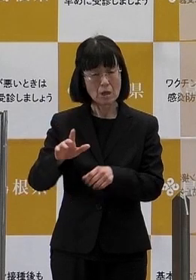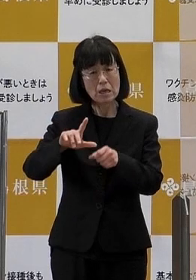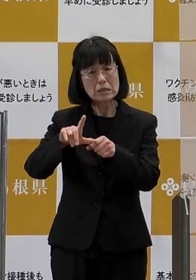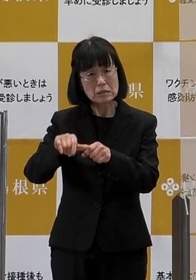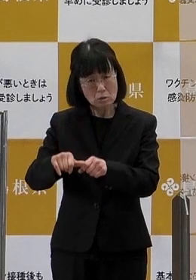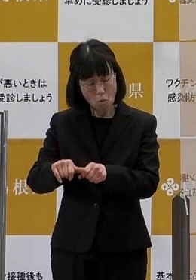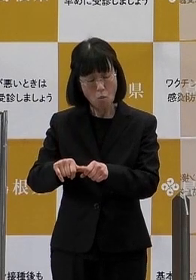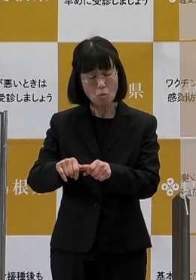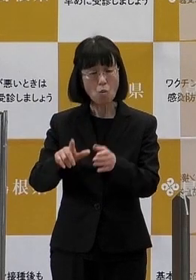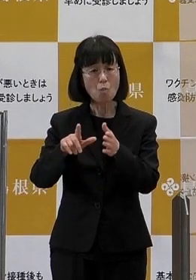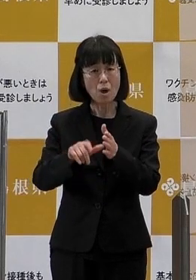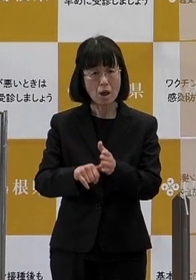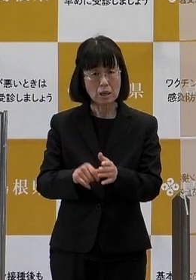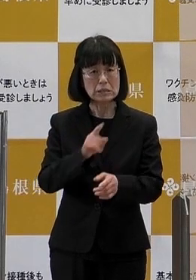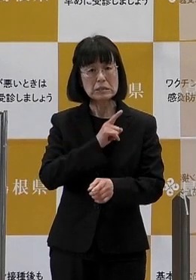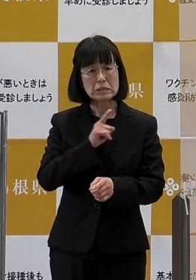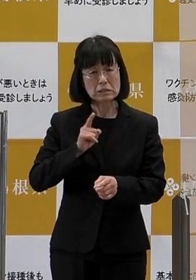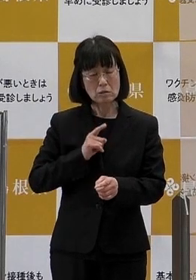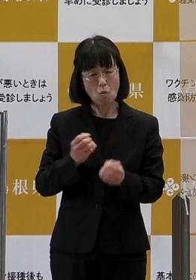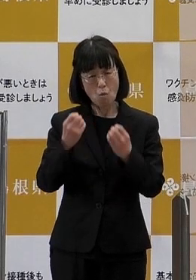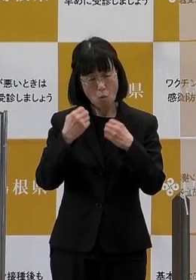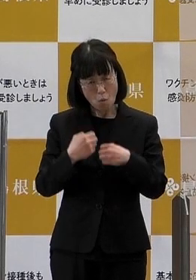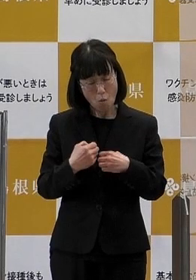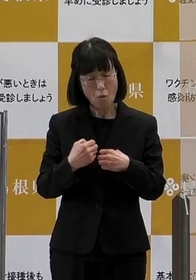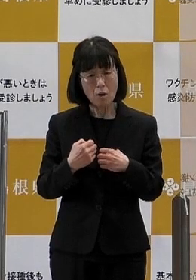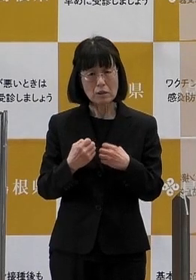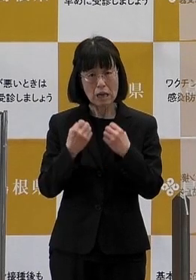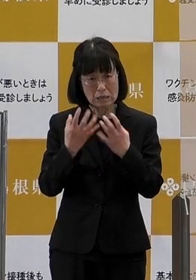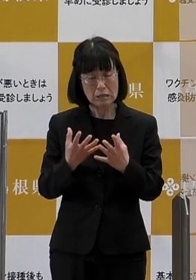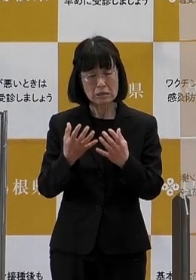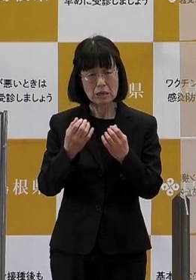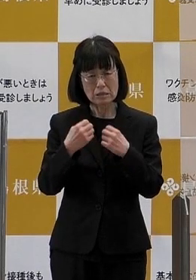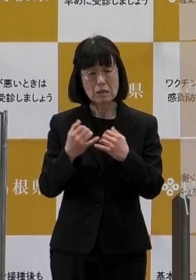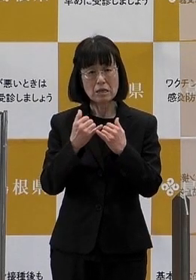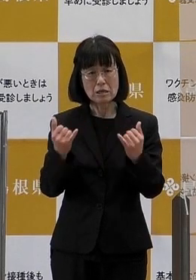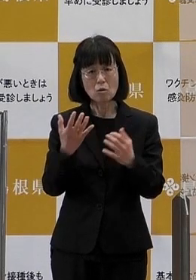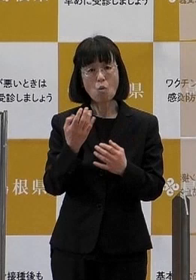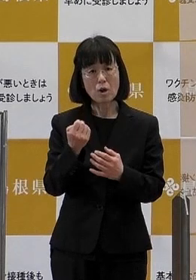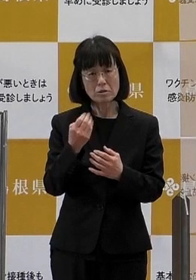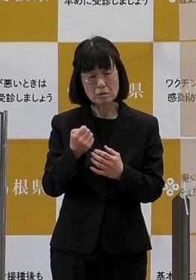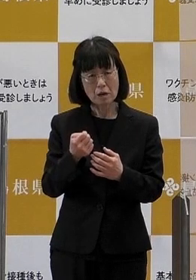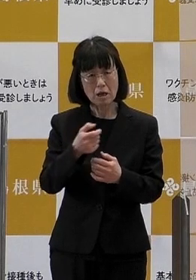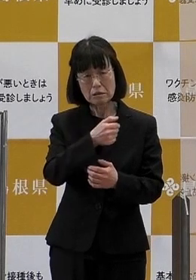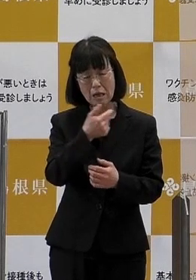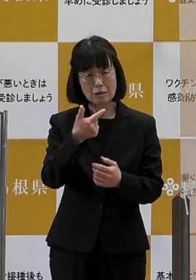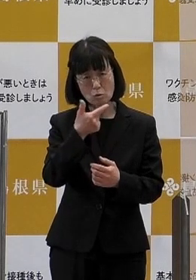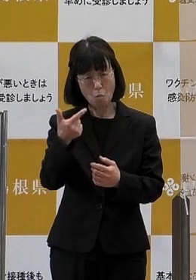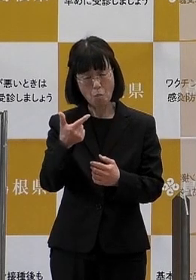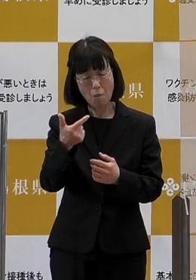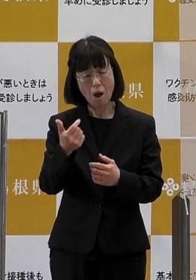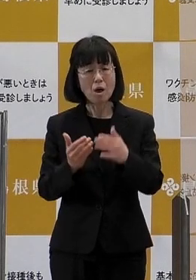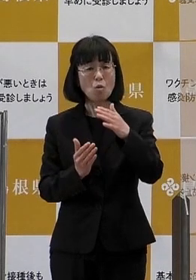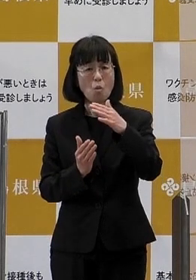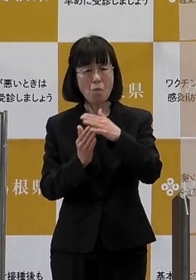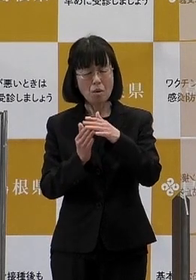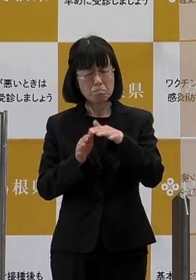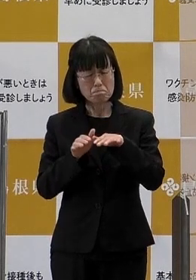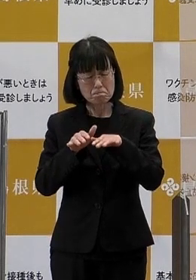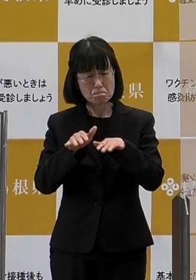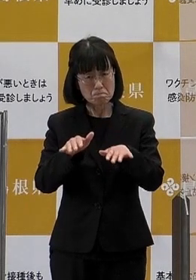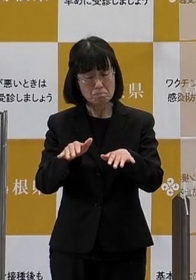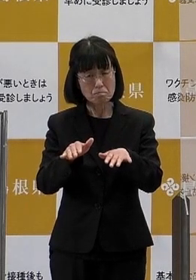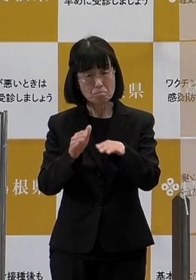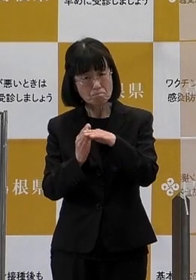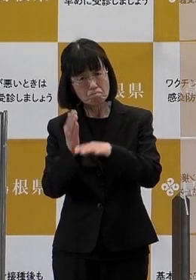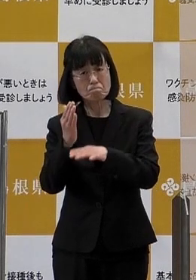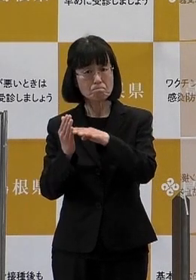部では1日の新規感染者数が6波のピークを超えた県が